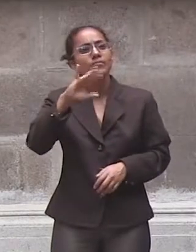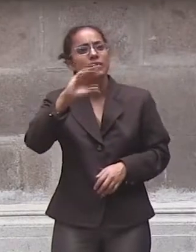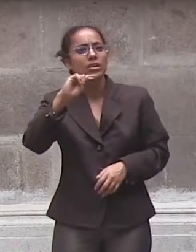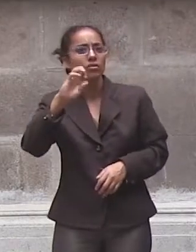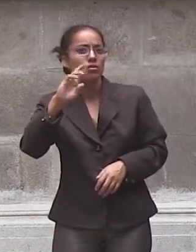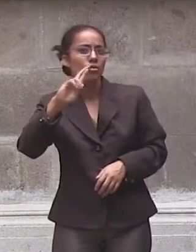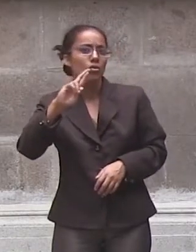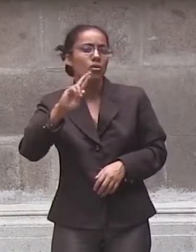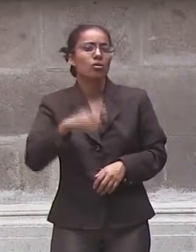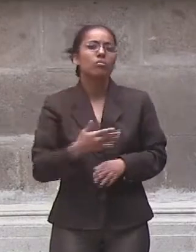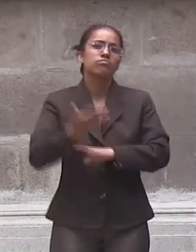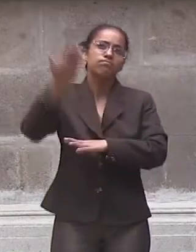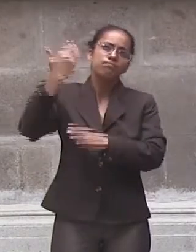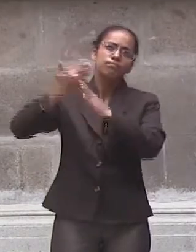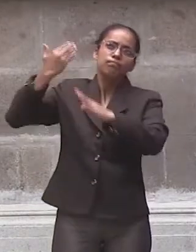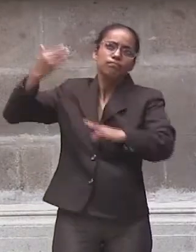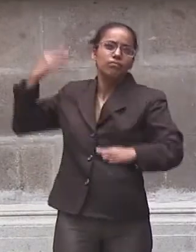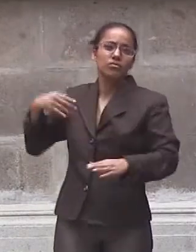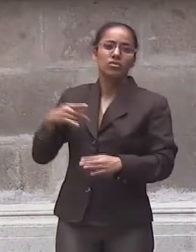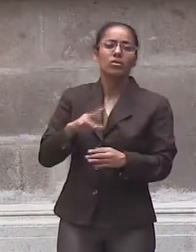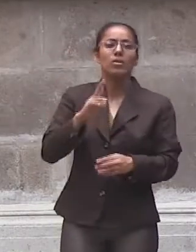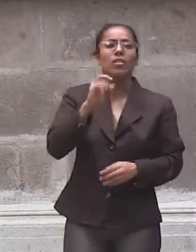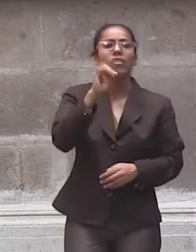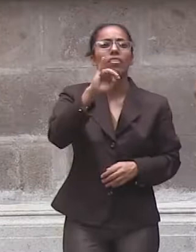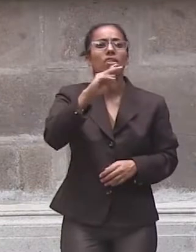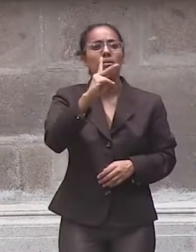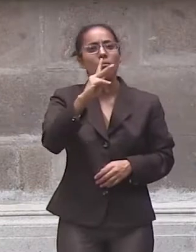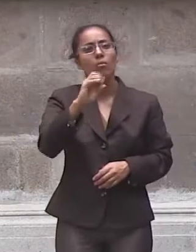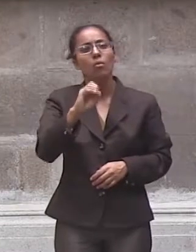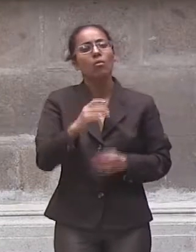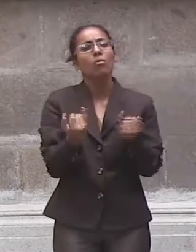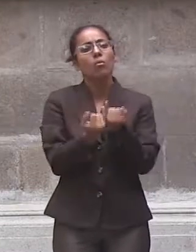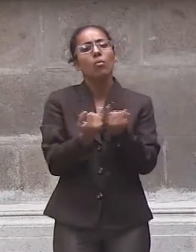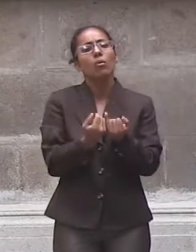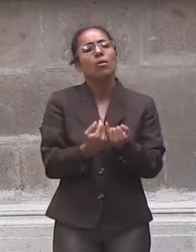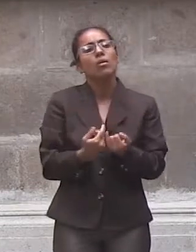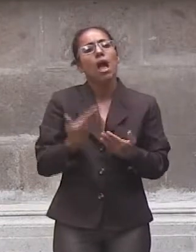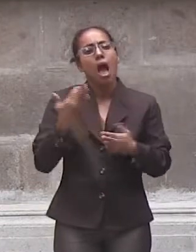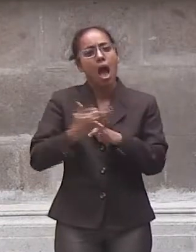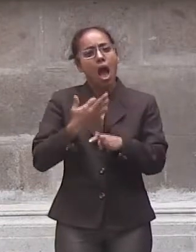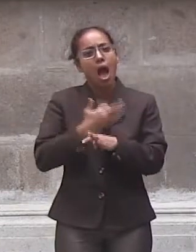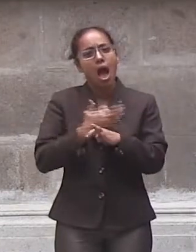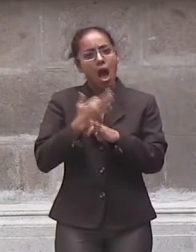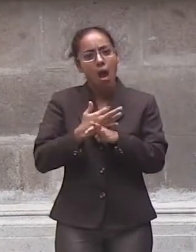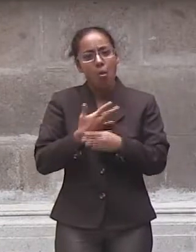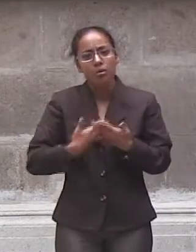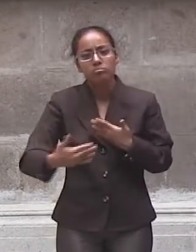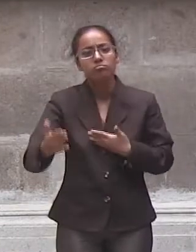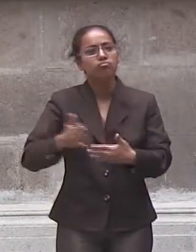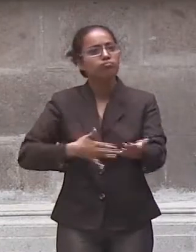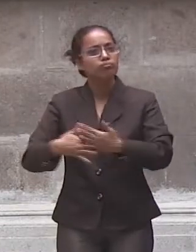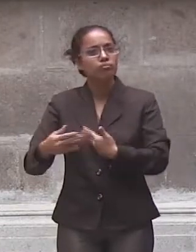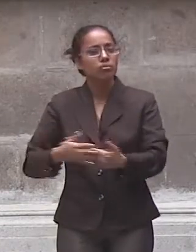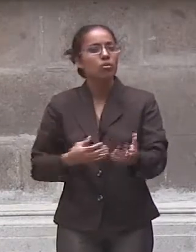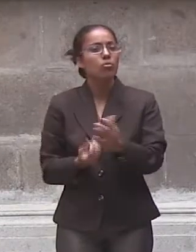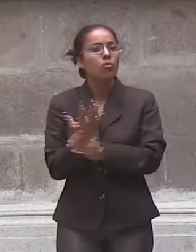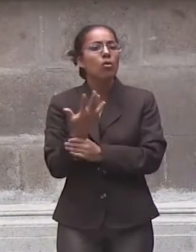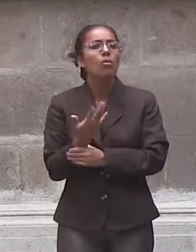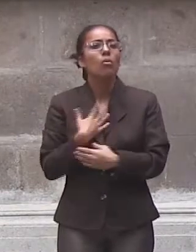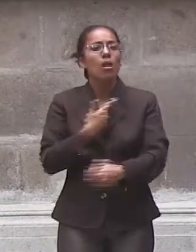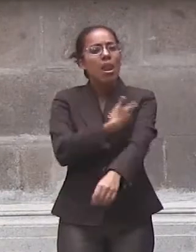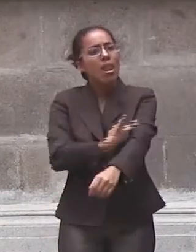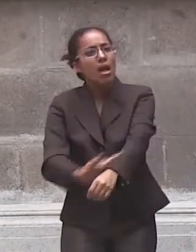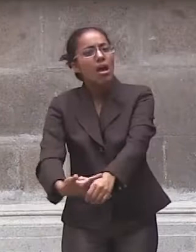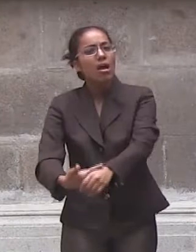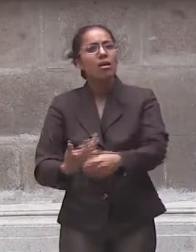que fueron trabajando pionera mente biología y tecnología hasta trayectos con obras muy sofisticadas donde hay